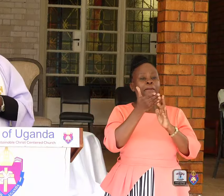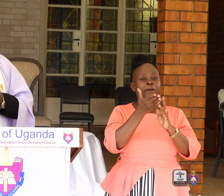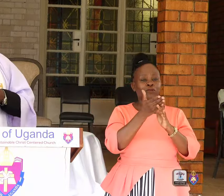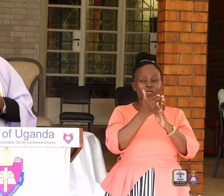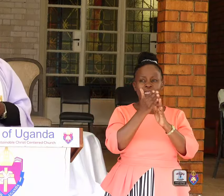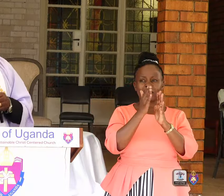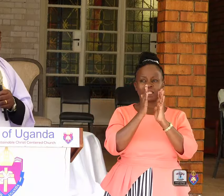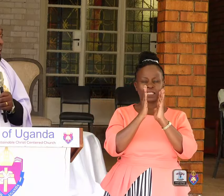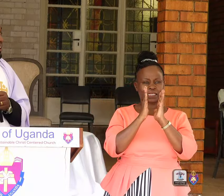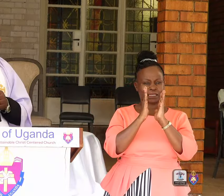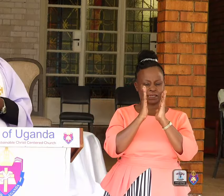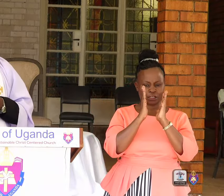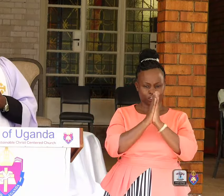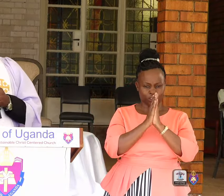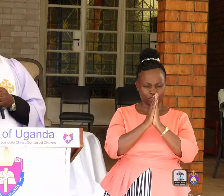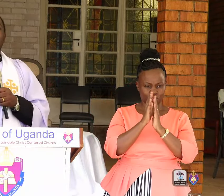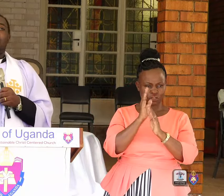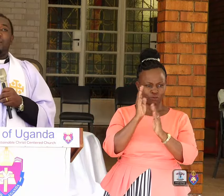w'obwangirikani n'obulokole